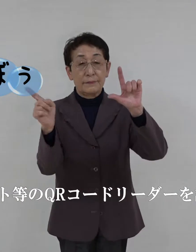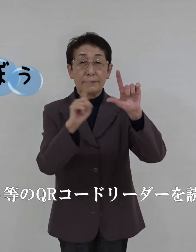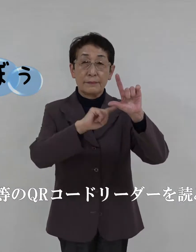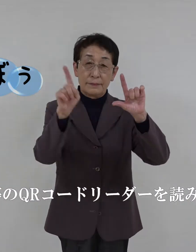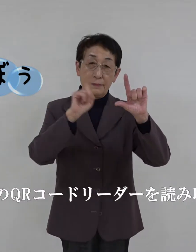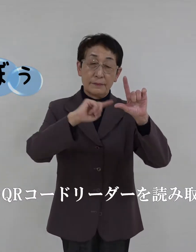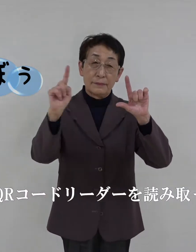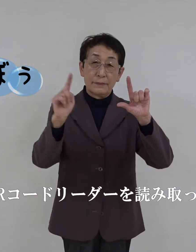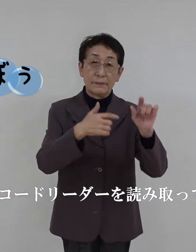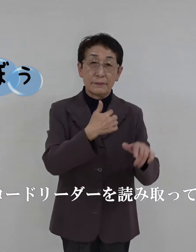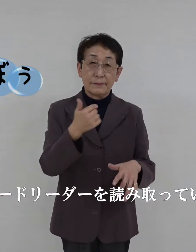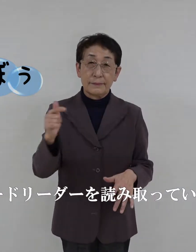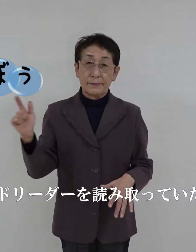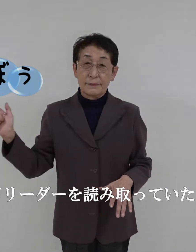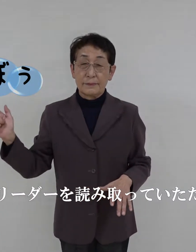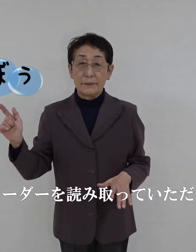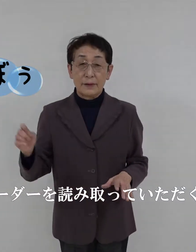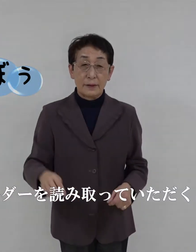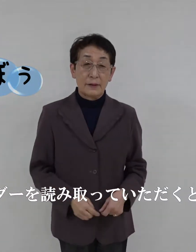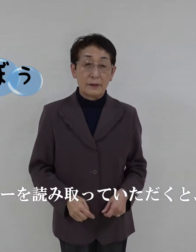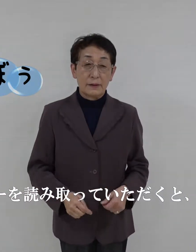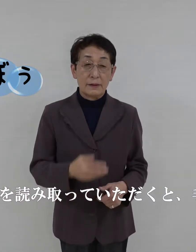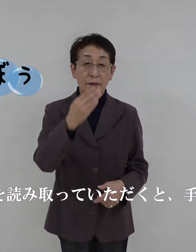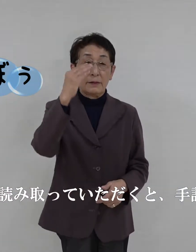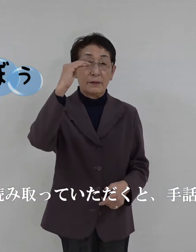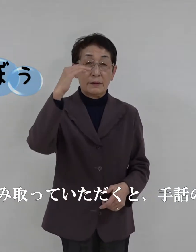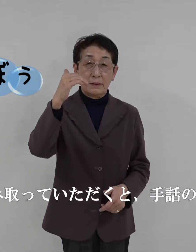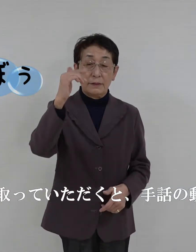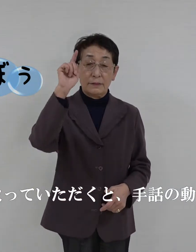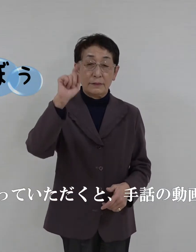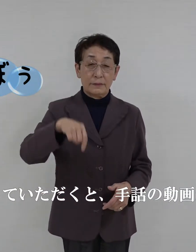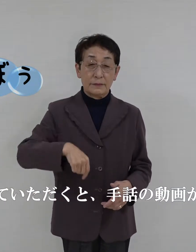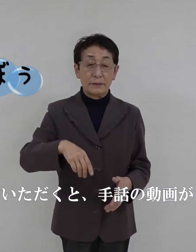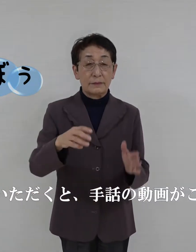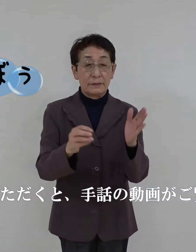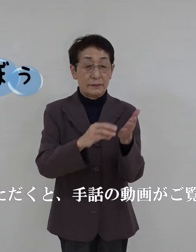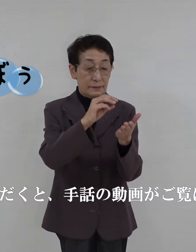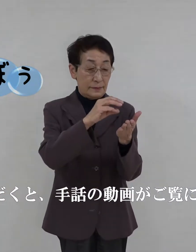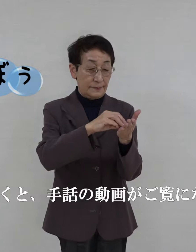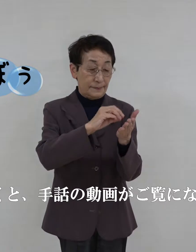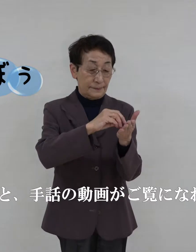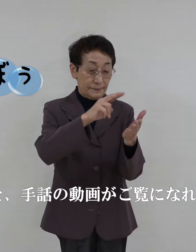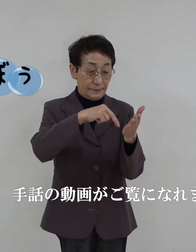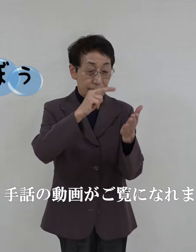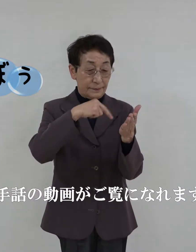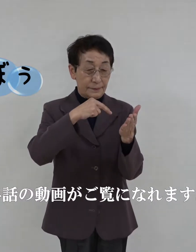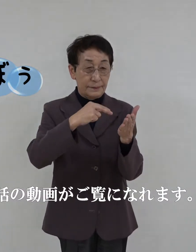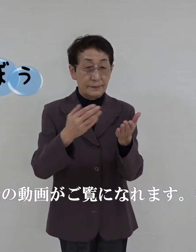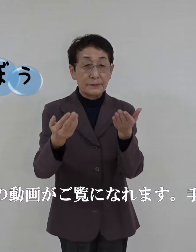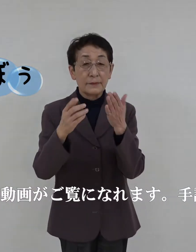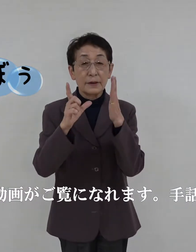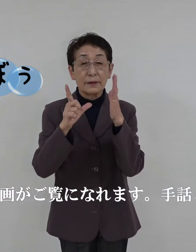QR コードリーダーを読み取っていただくと、手話の動画がご覧になれます